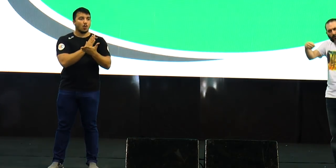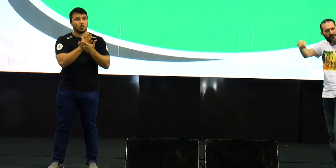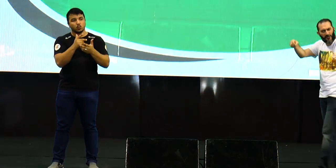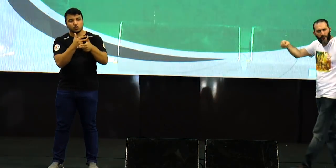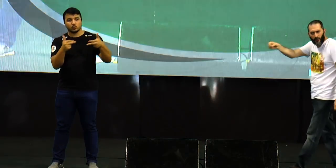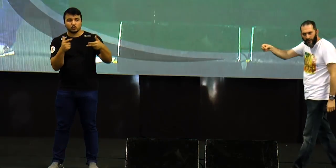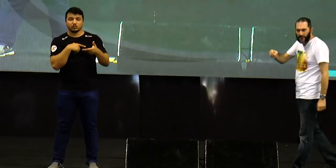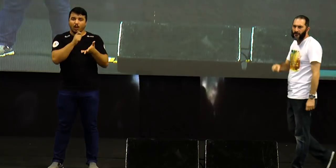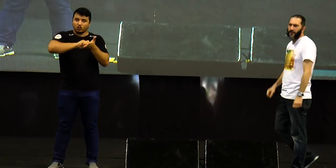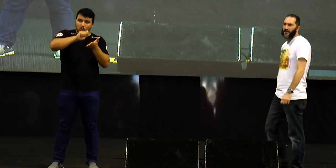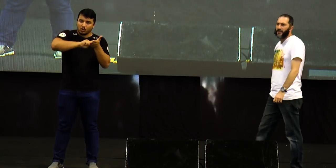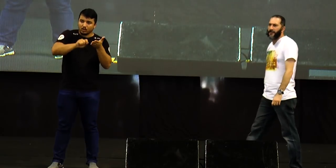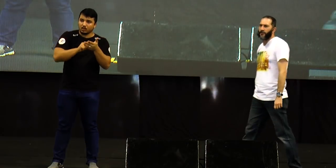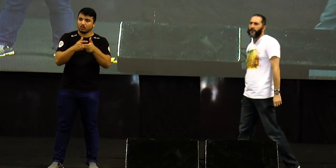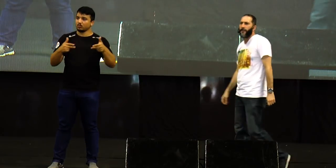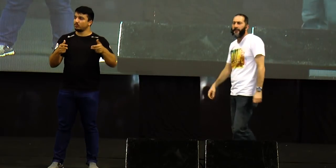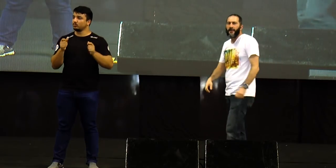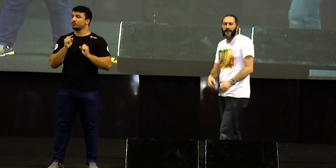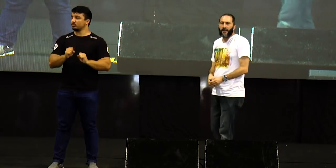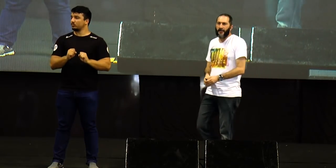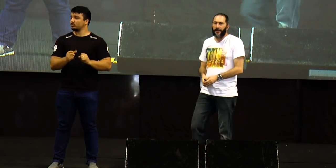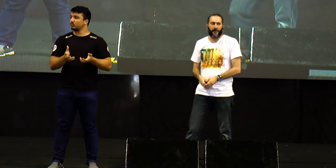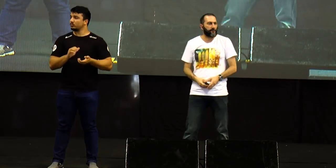observações, anotações, certo?